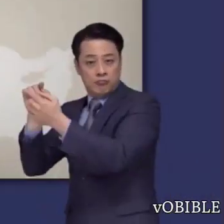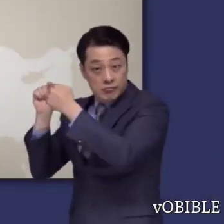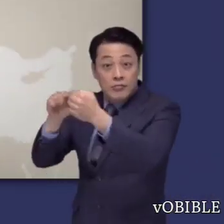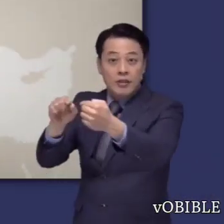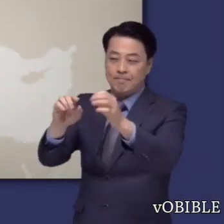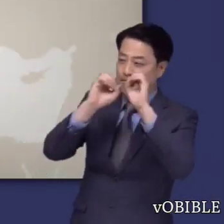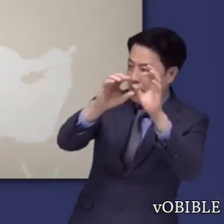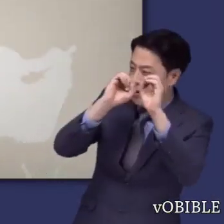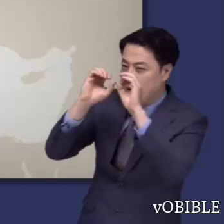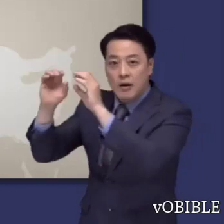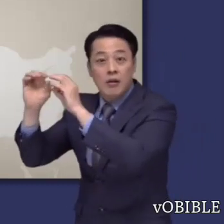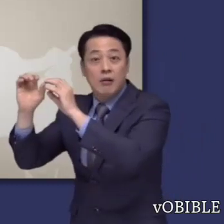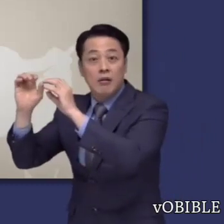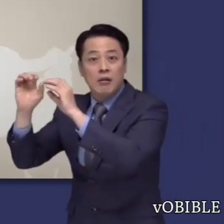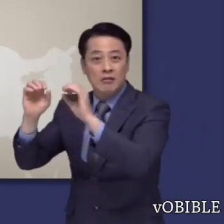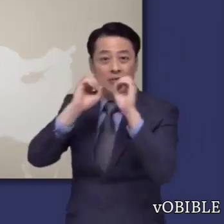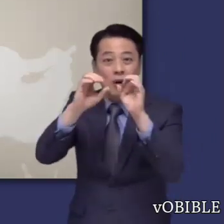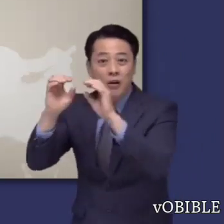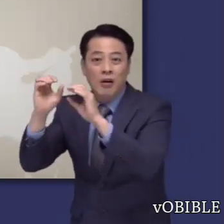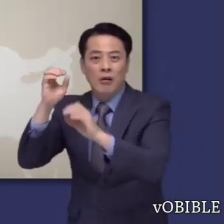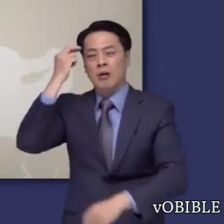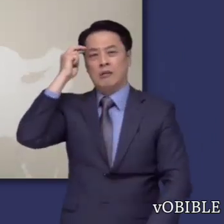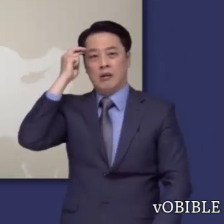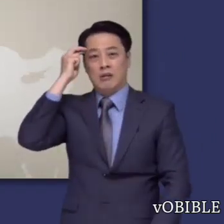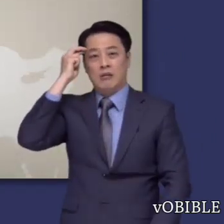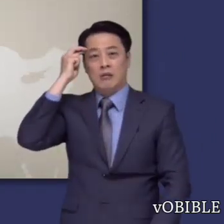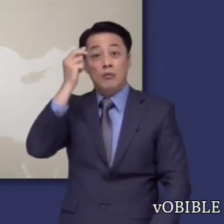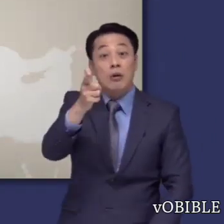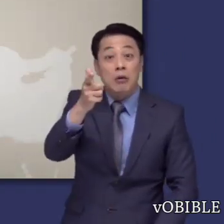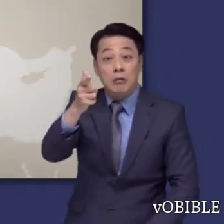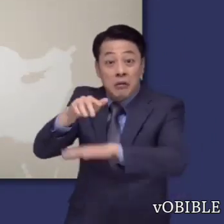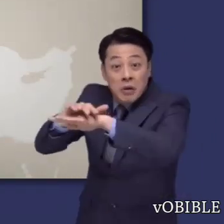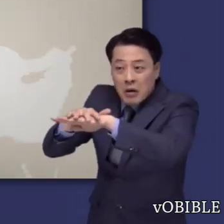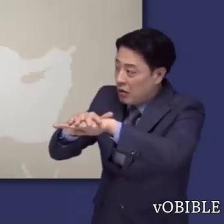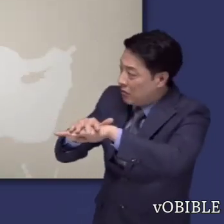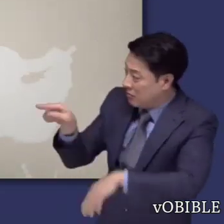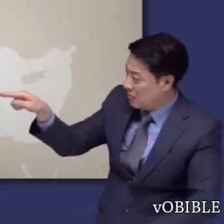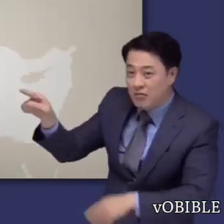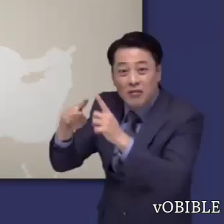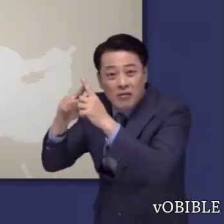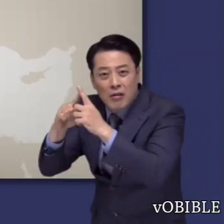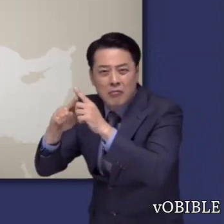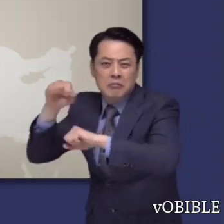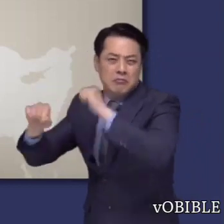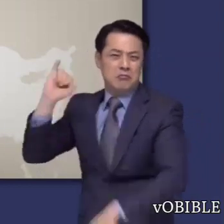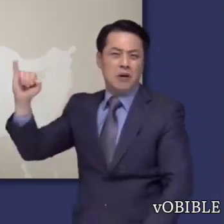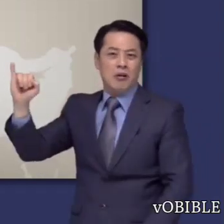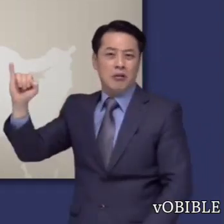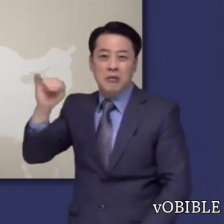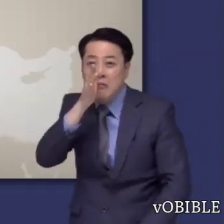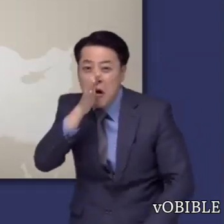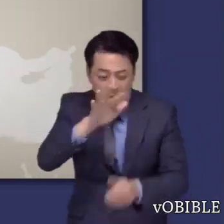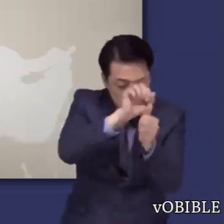多继续留在岛上。提多接获的委派很不容易，很多克里